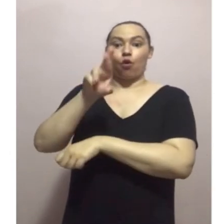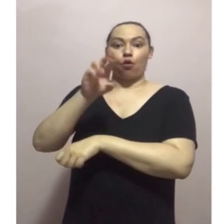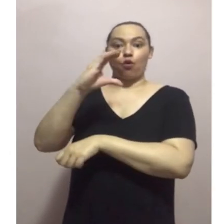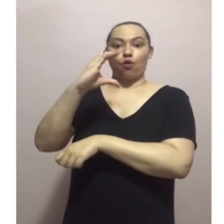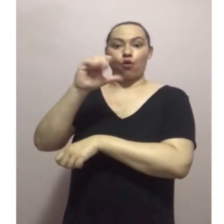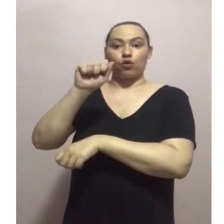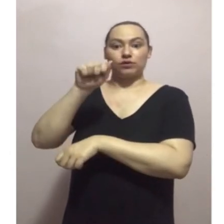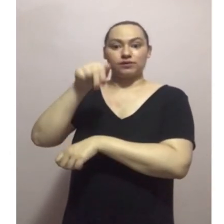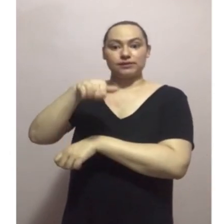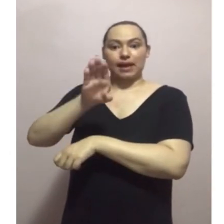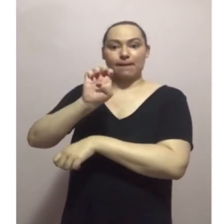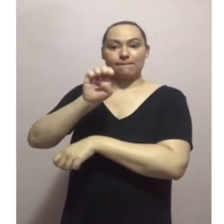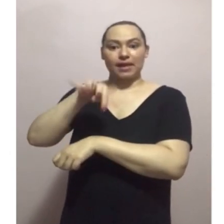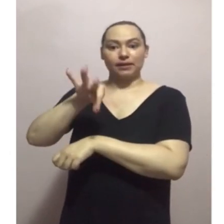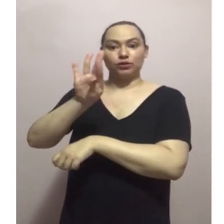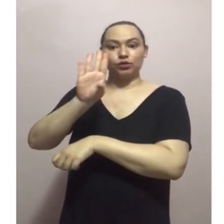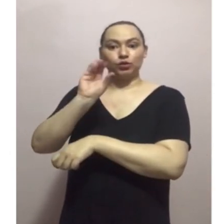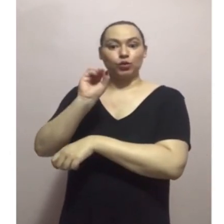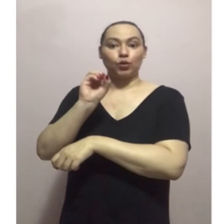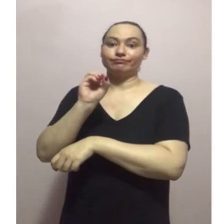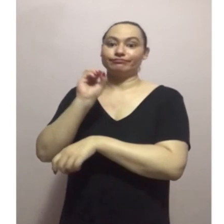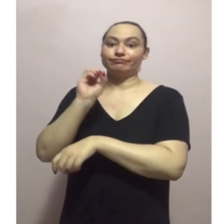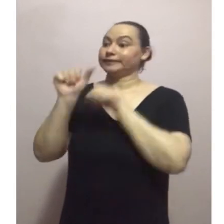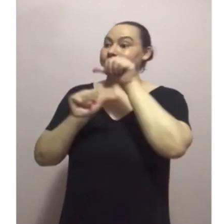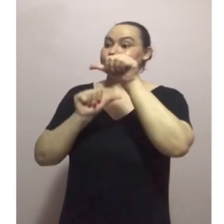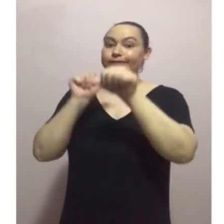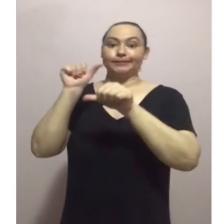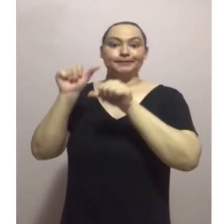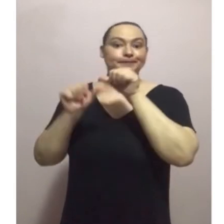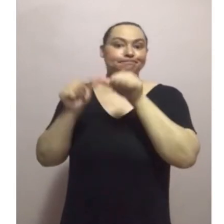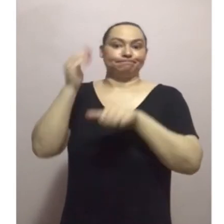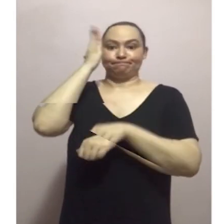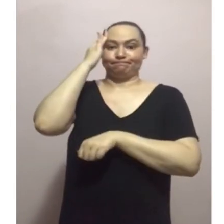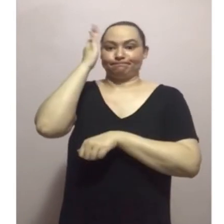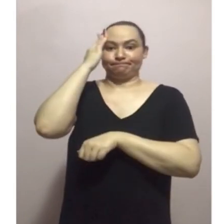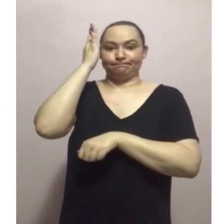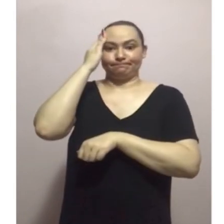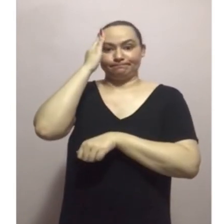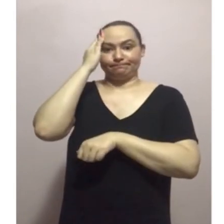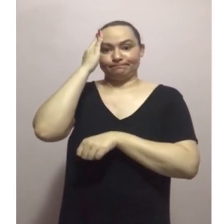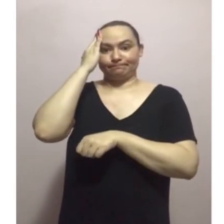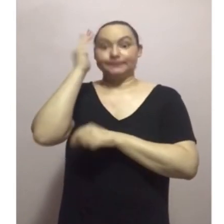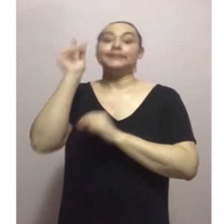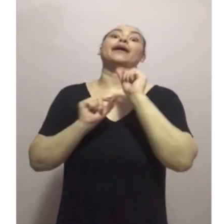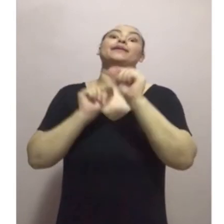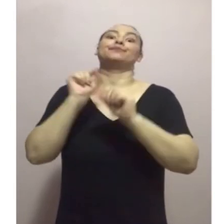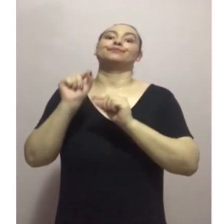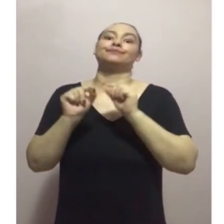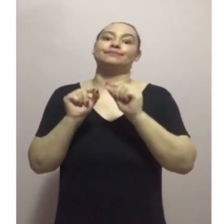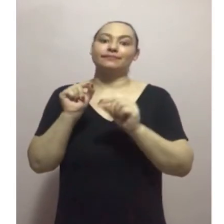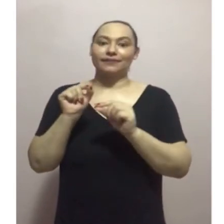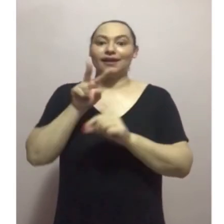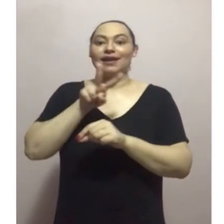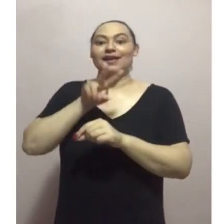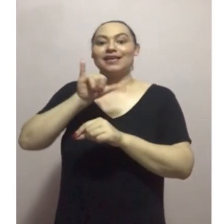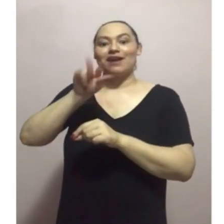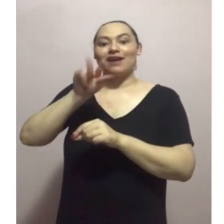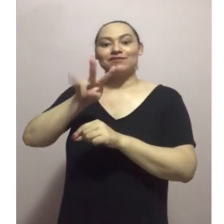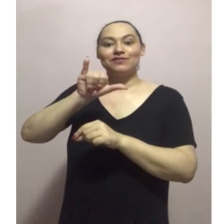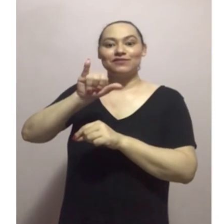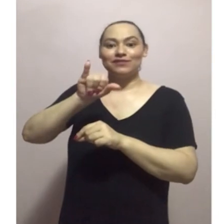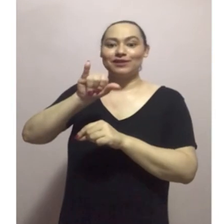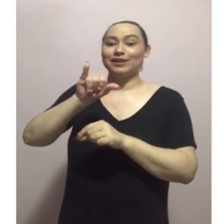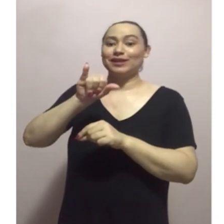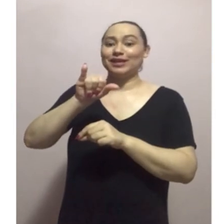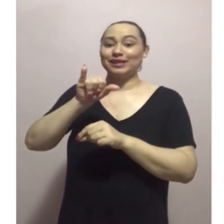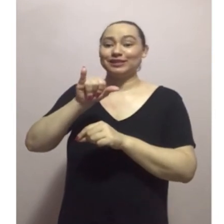gente tinha que entender o que que a gente ia ter que mudar ali naquele orçamento, entendeu? E aí Entendi. A Vivi tá